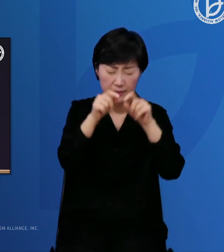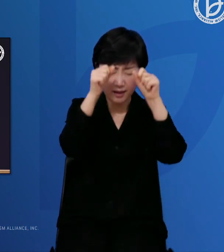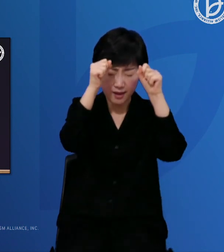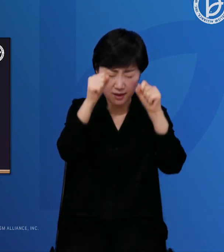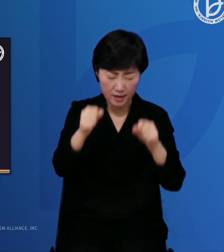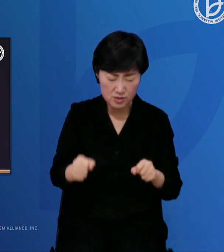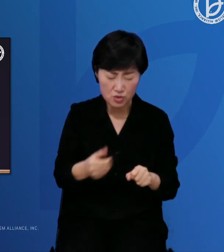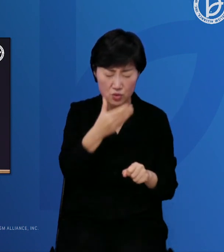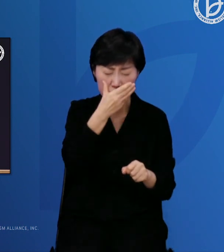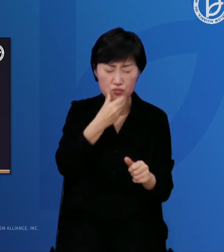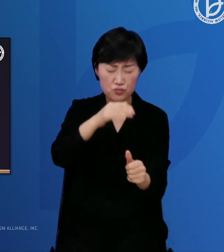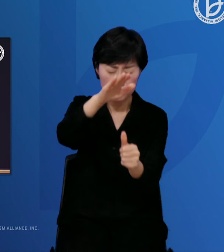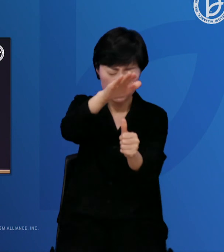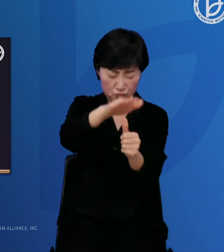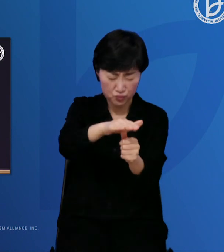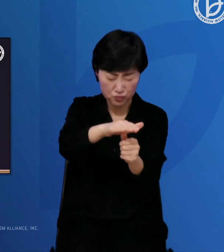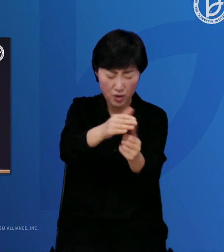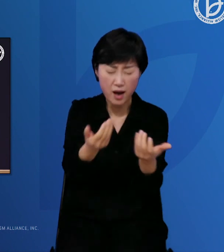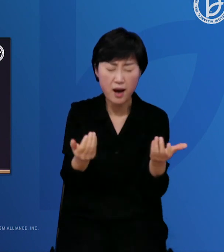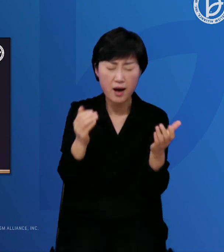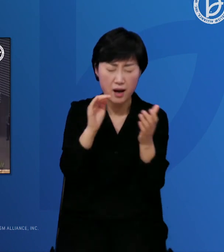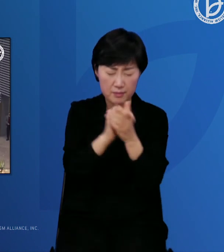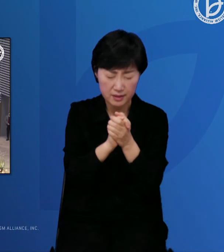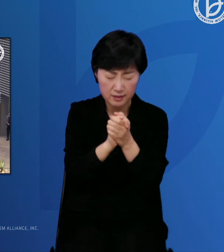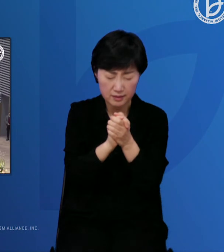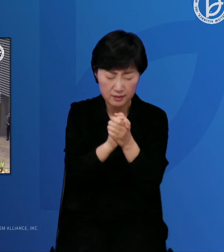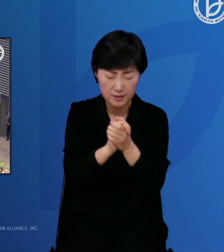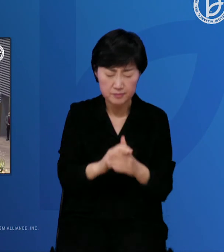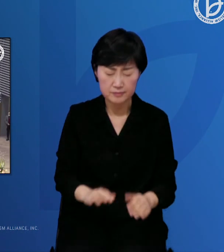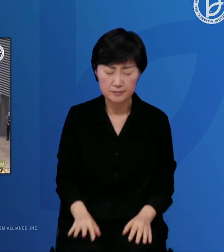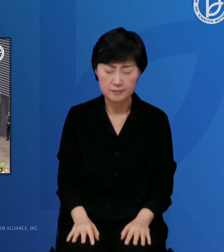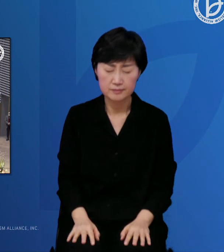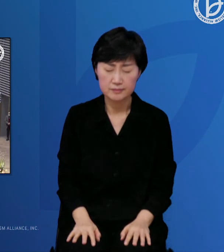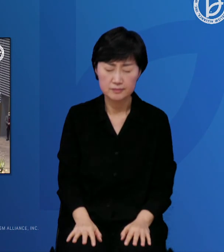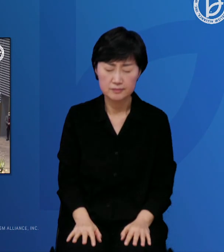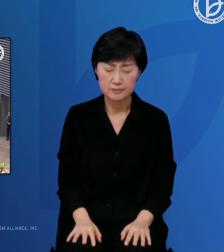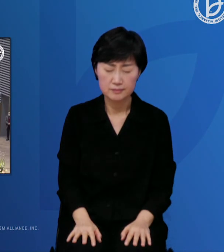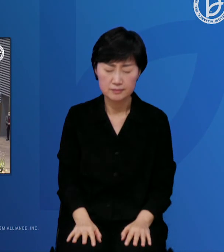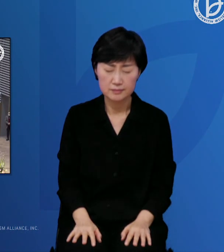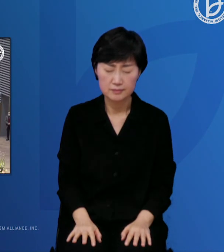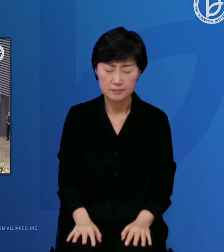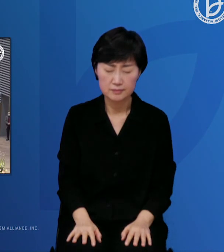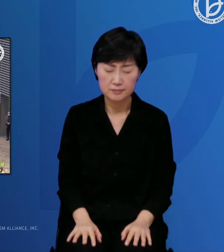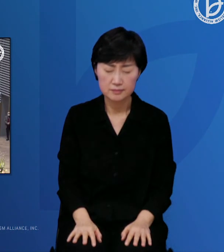함께 계실지어다. and always forevermore. Amen.